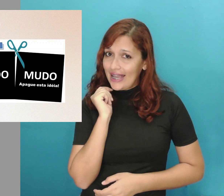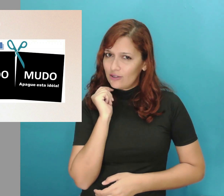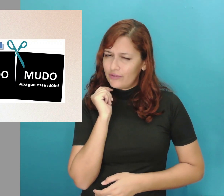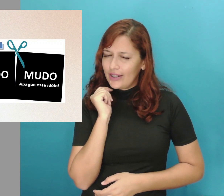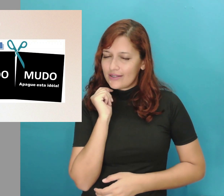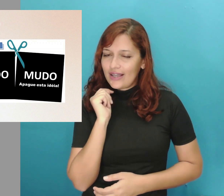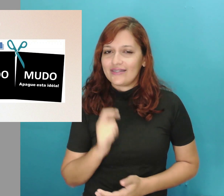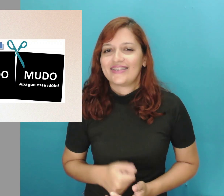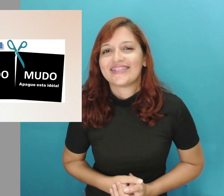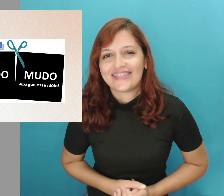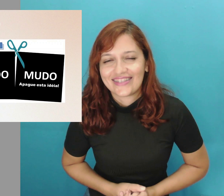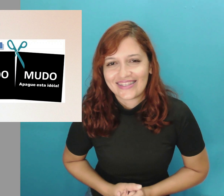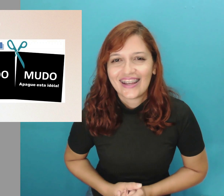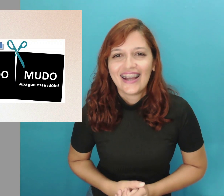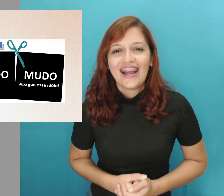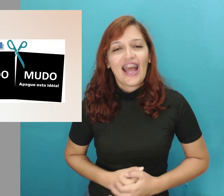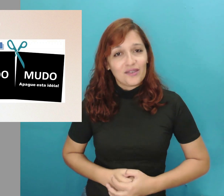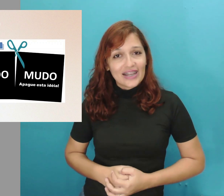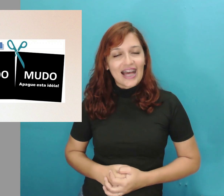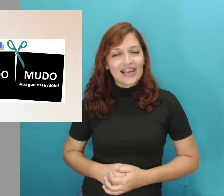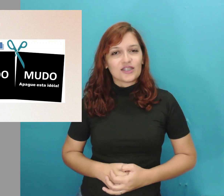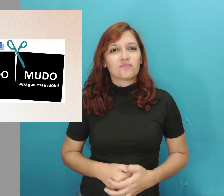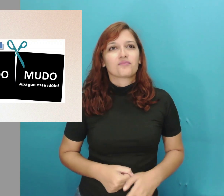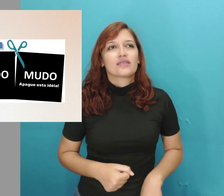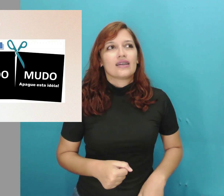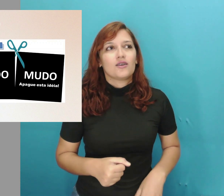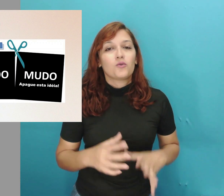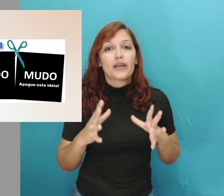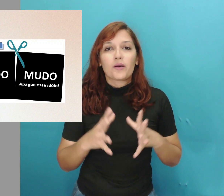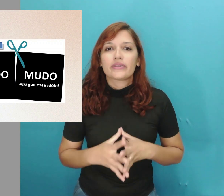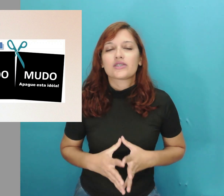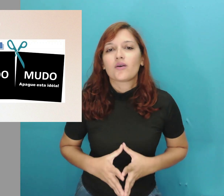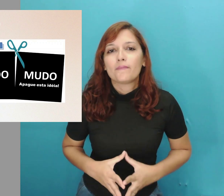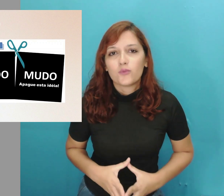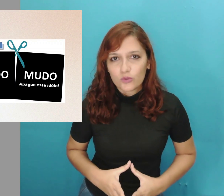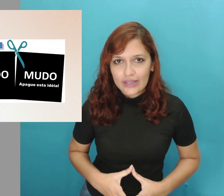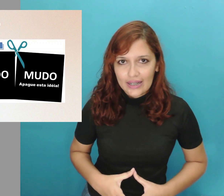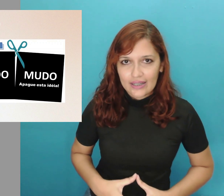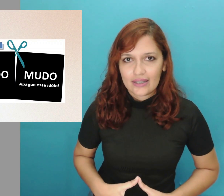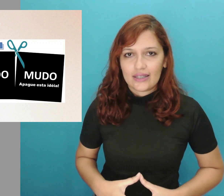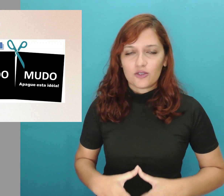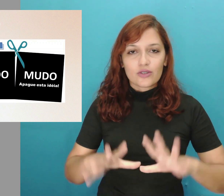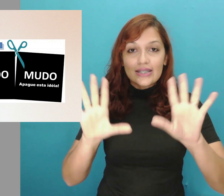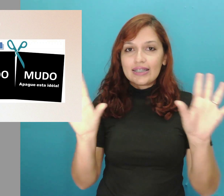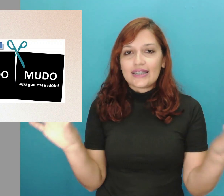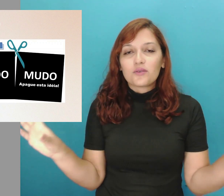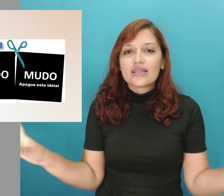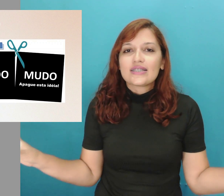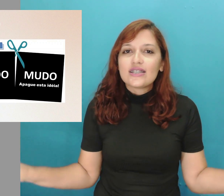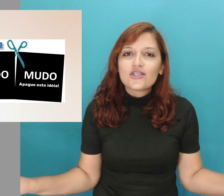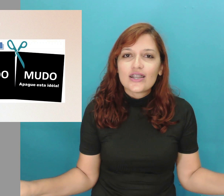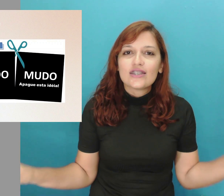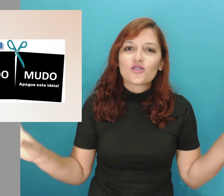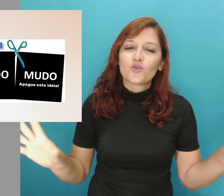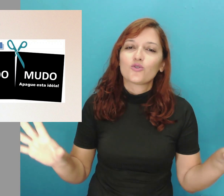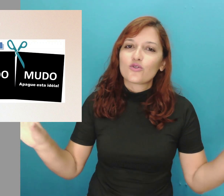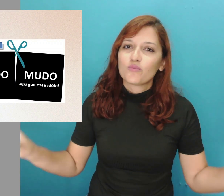Sério? Tô falando sério. É verdade. O que é uma pessoa muda? Eu não tô dizendo que não existem surdos